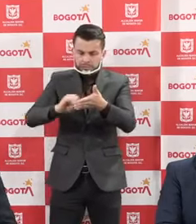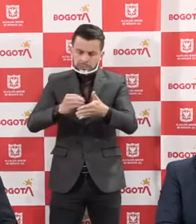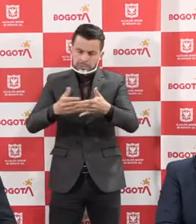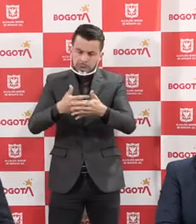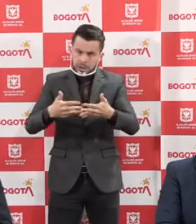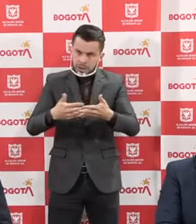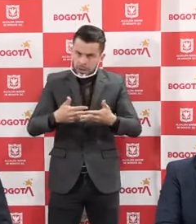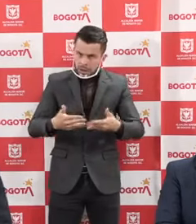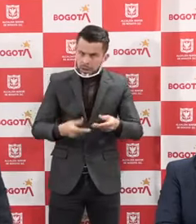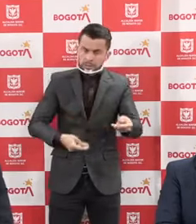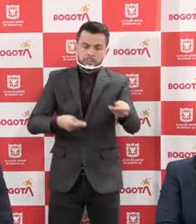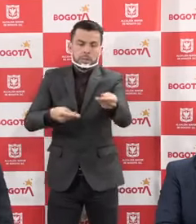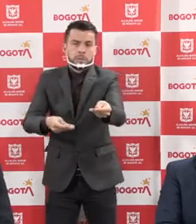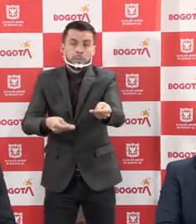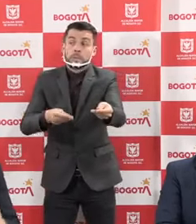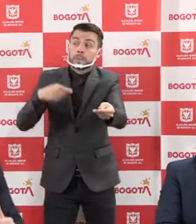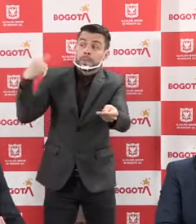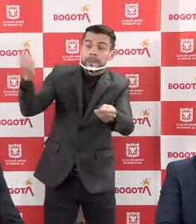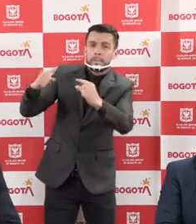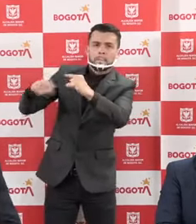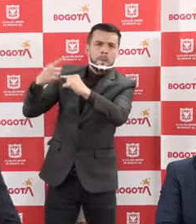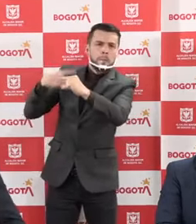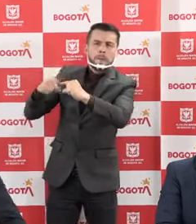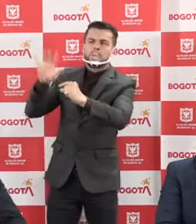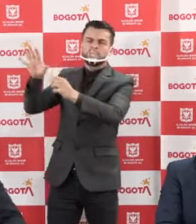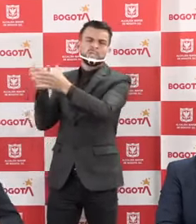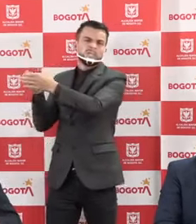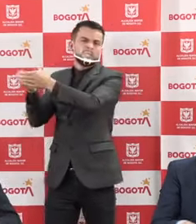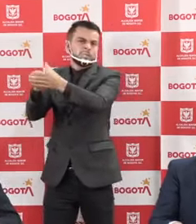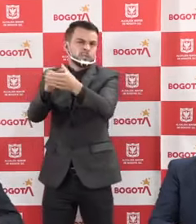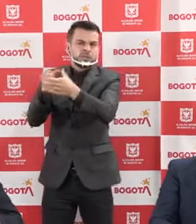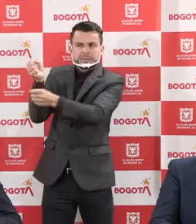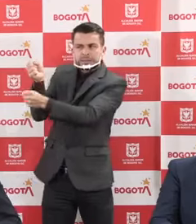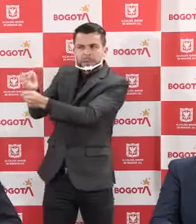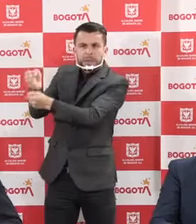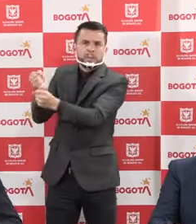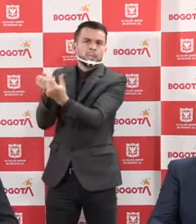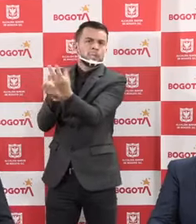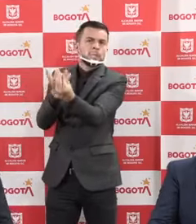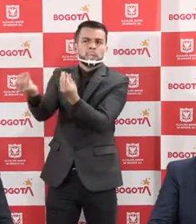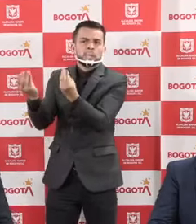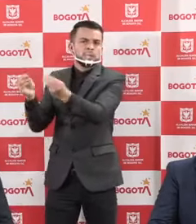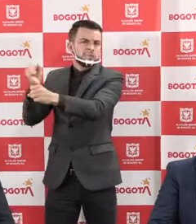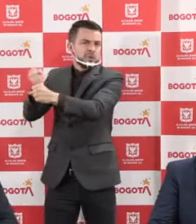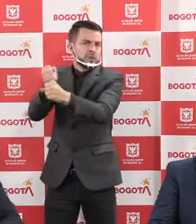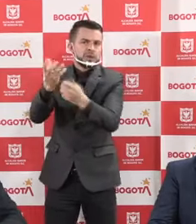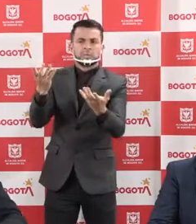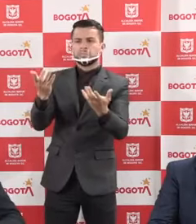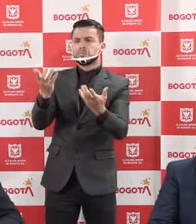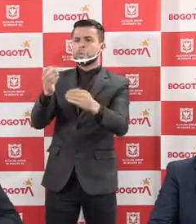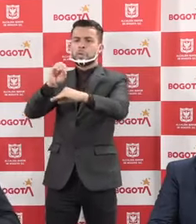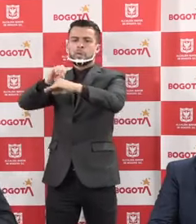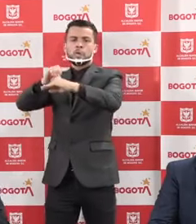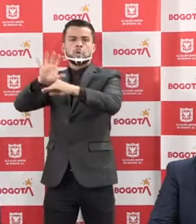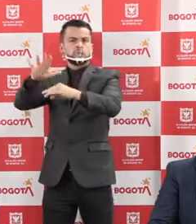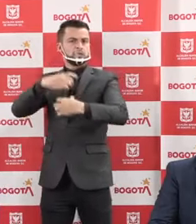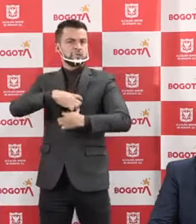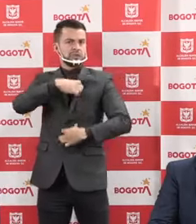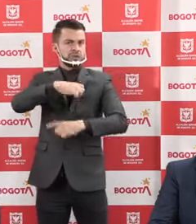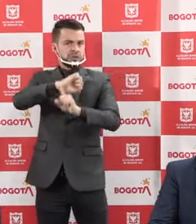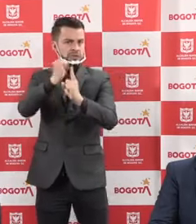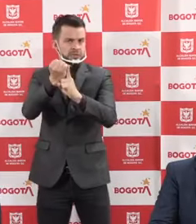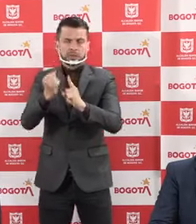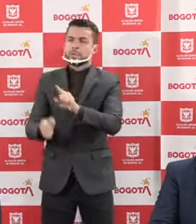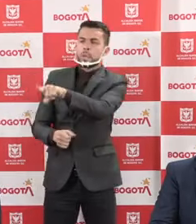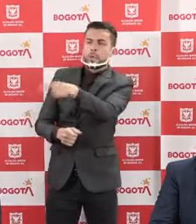700 sugerencias que mandaron gremios económicos organizaciones de la sociedad civil organizaciones